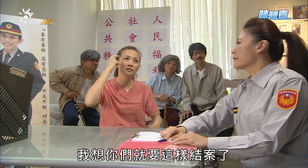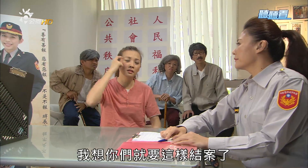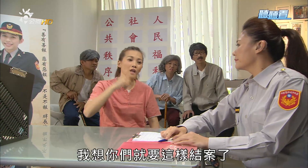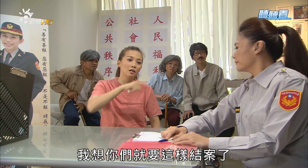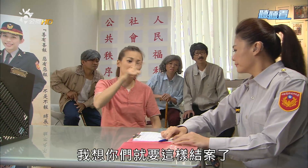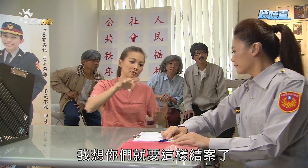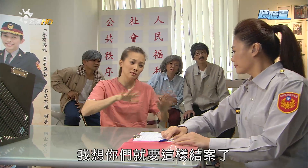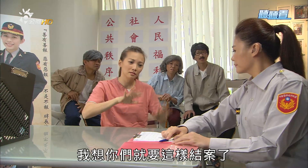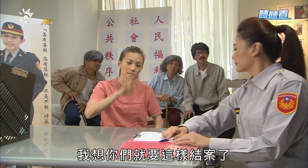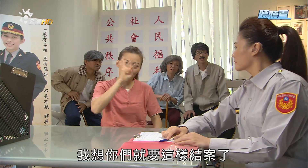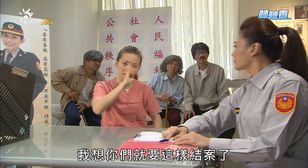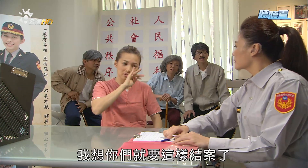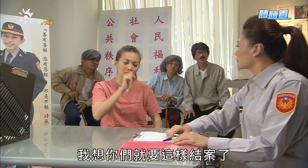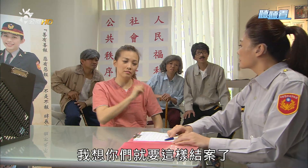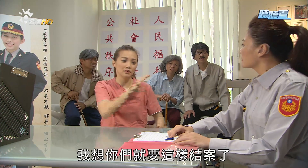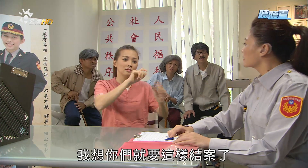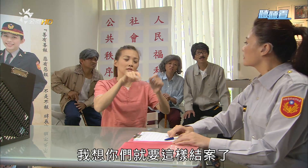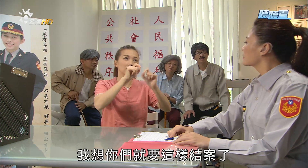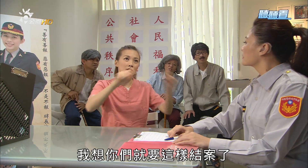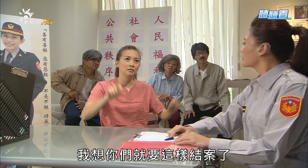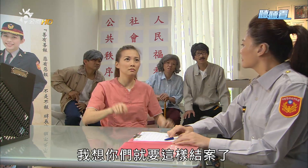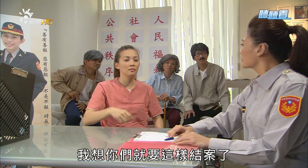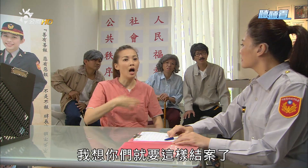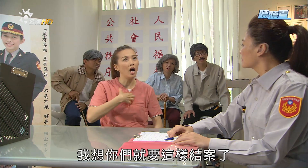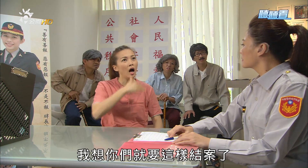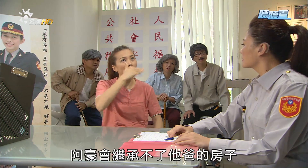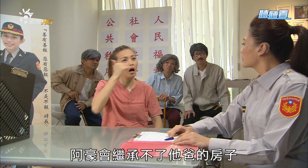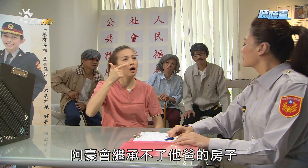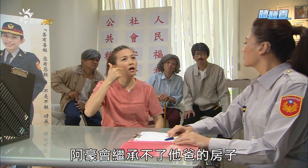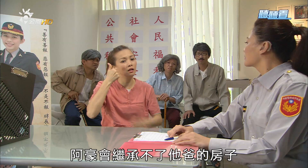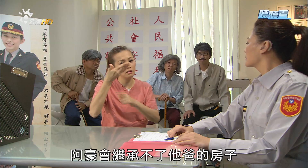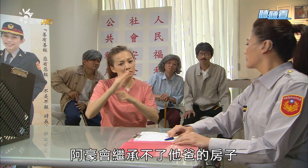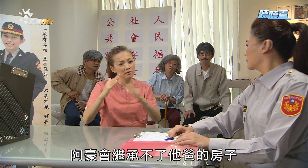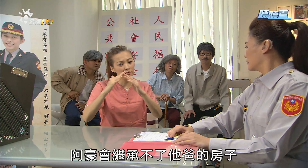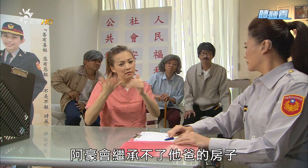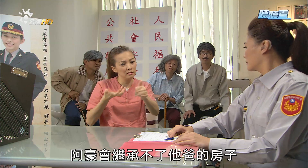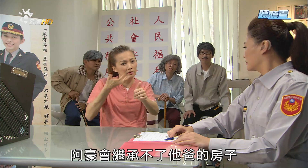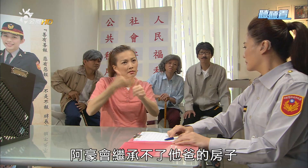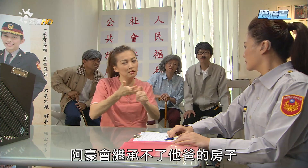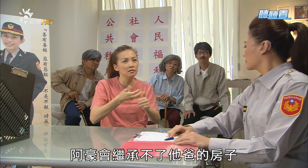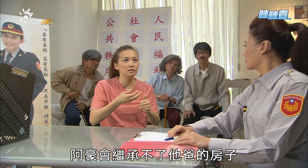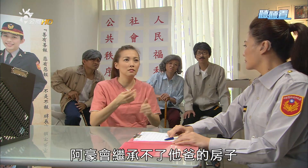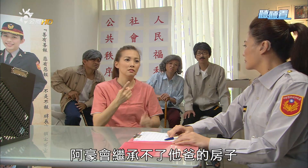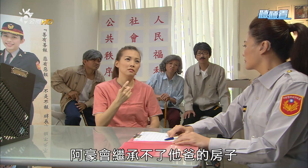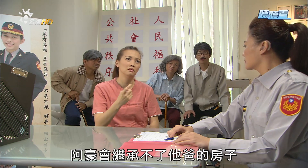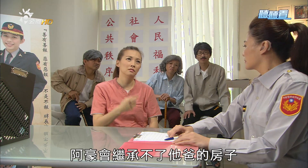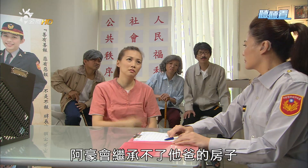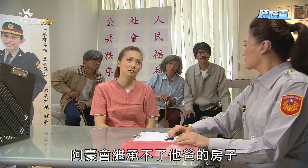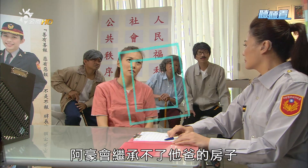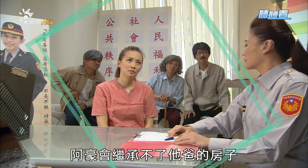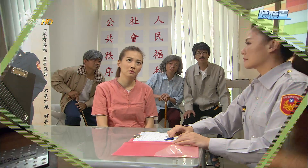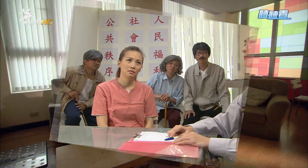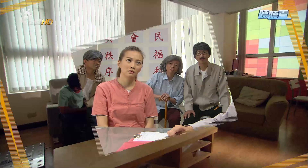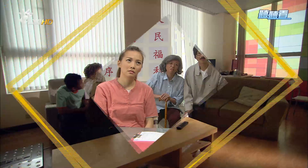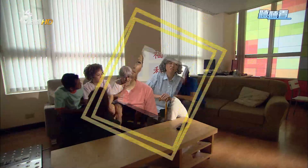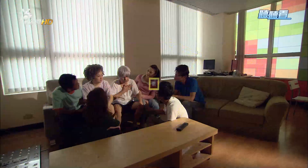我想。你们就要这样结案了，阿豪会继承不了他爸的房子。